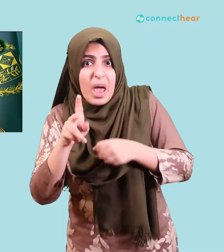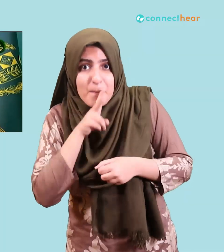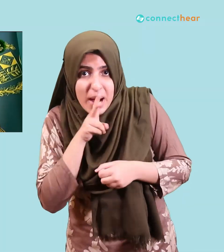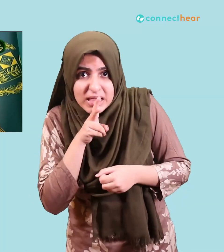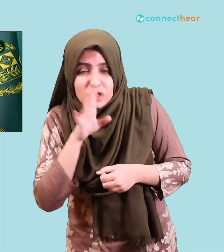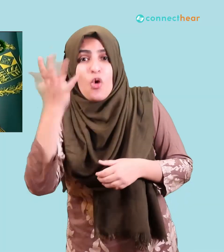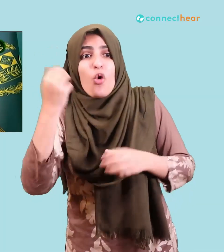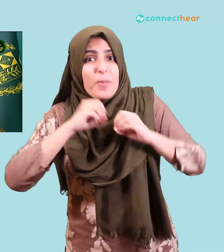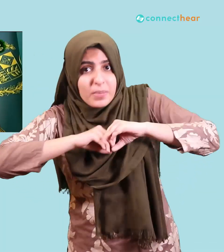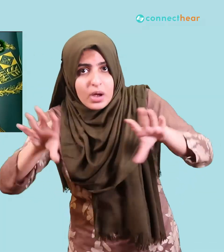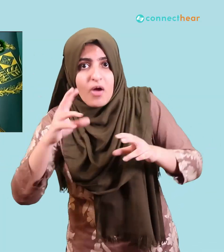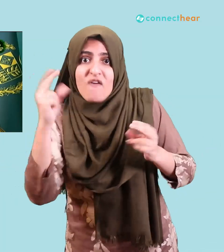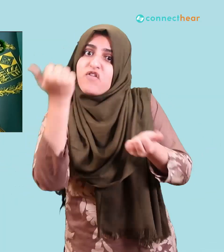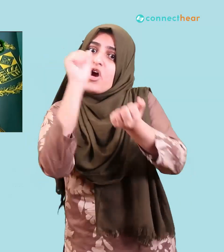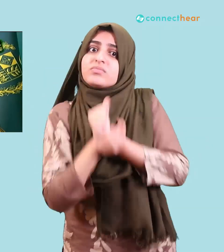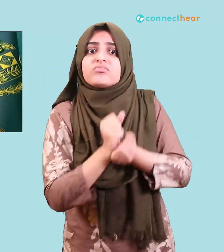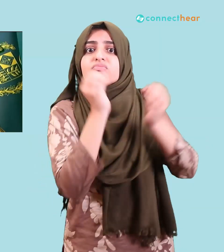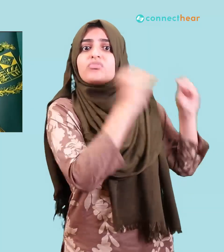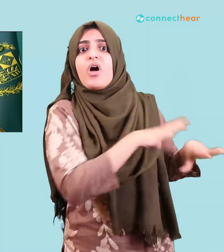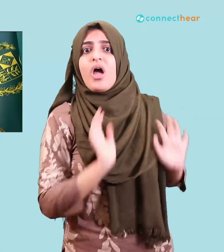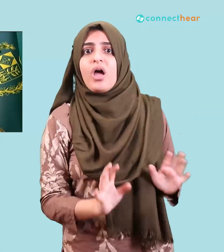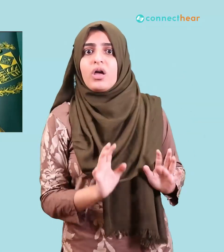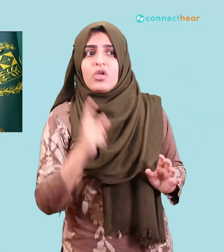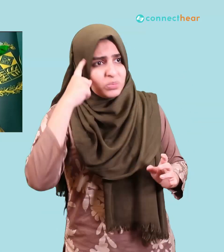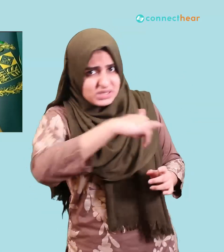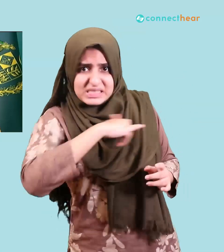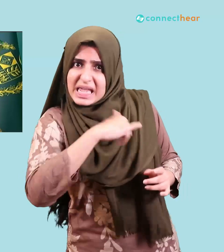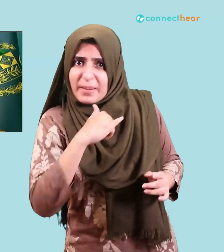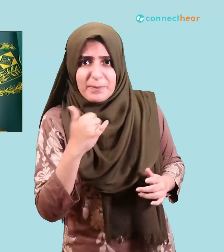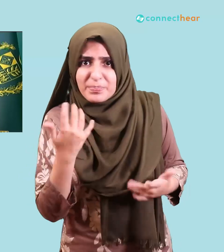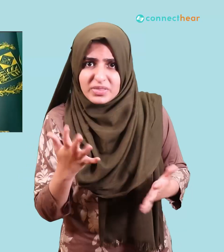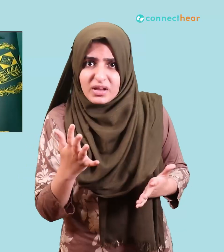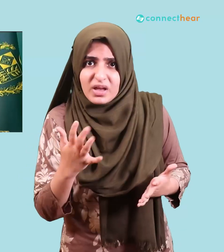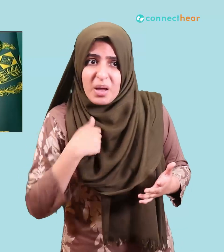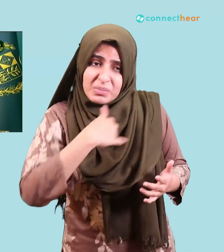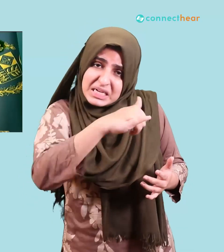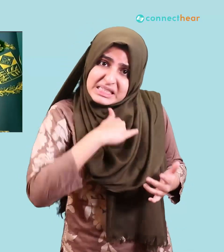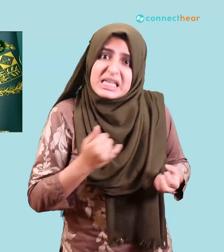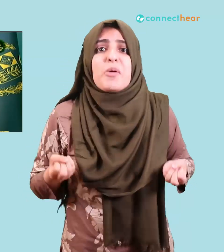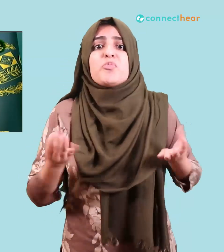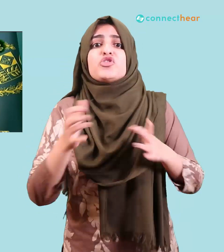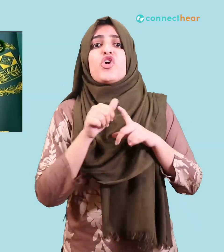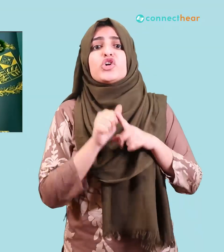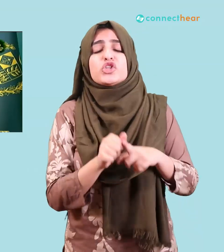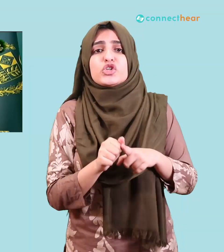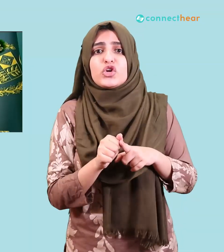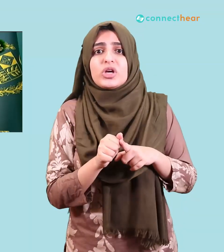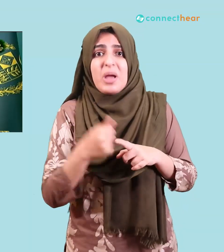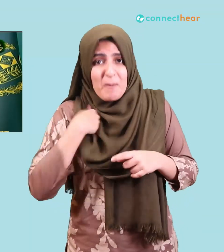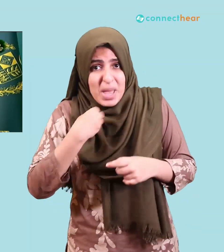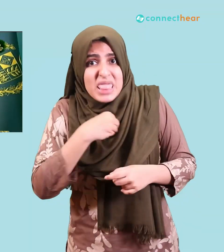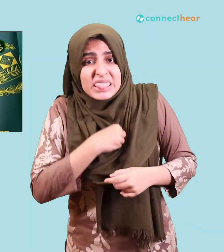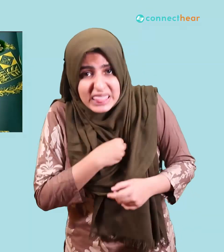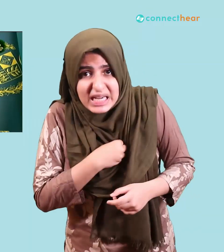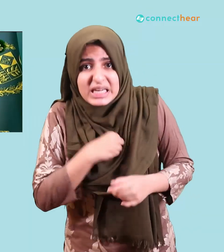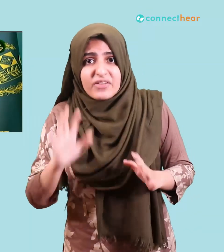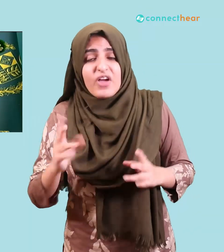کوئی منفی بات کریں۔ تو کیا ہم یہ نہیں ان کو باور کروا سکتے کہ ہمیں کتنی تکلیف پہنچتی